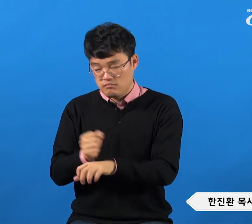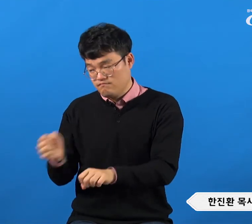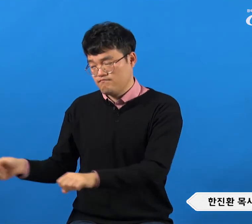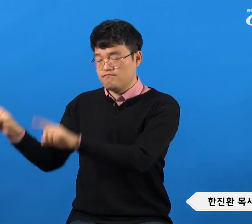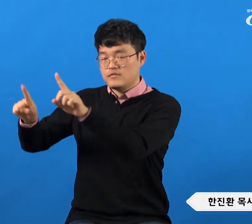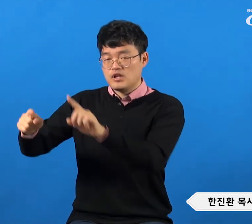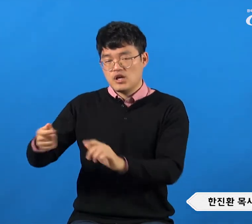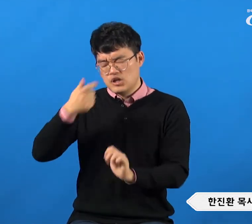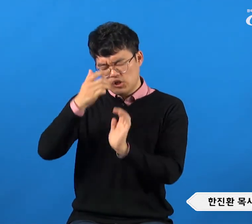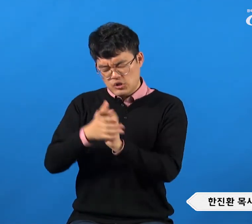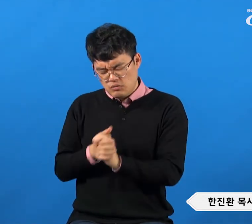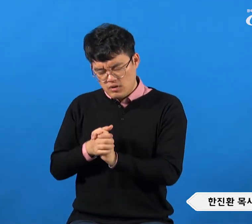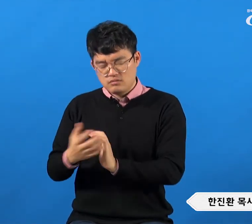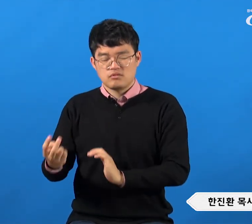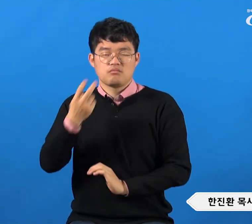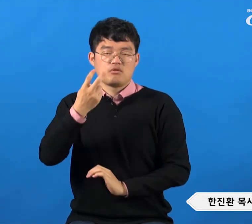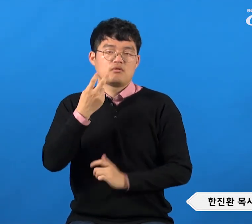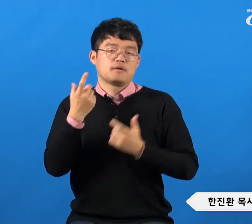기도가 생명줄이었습니다.